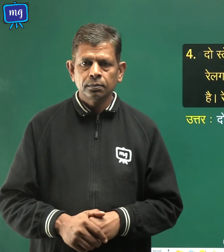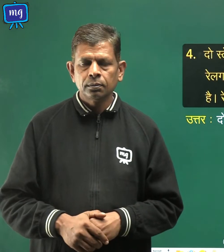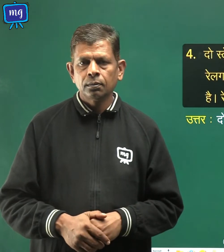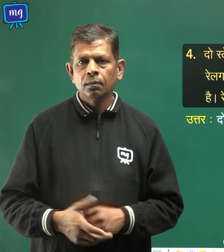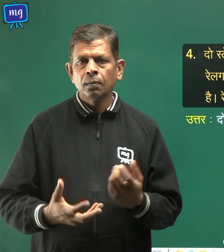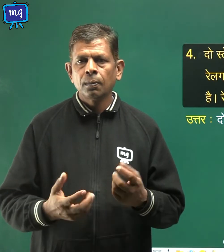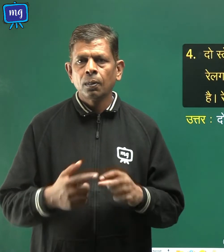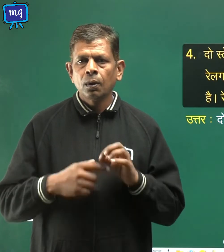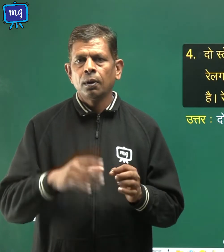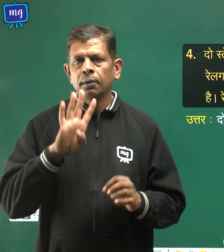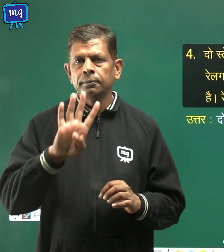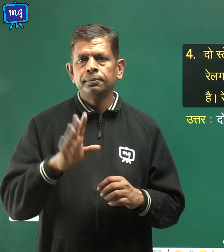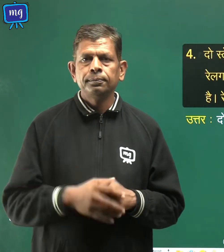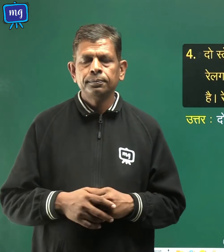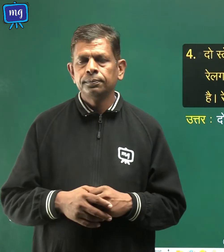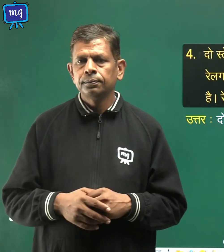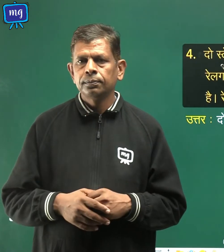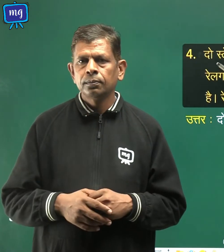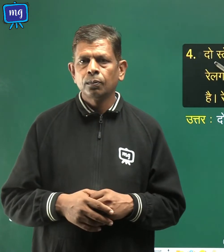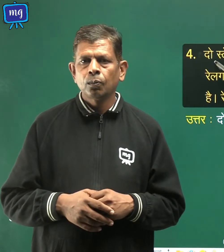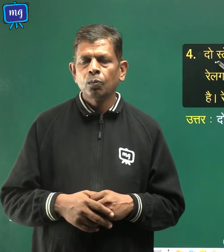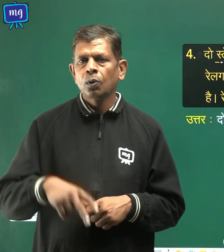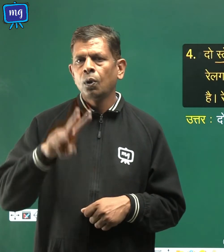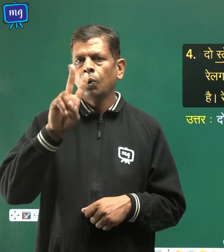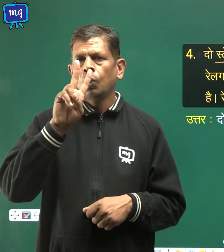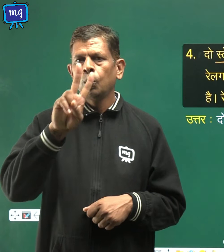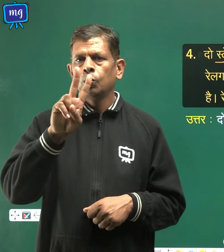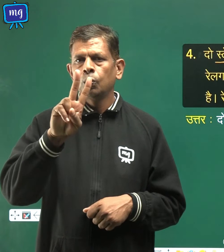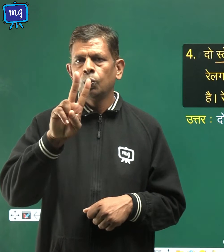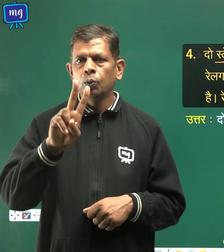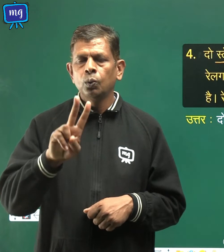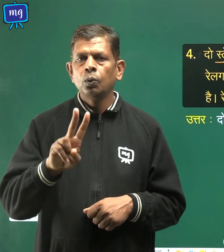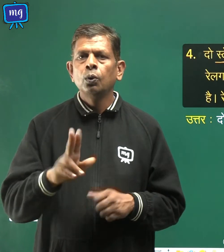चौथा प्रश्न, दो स्टेशनों के बीच की